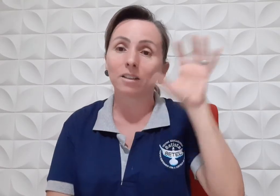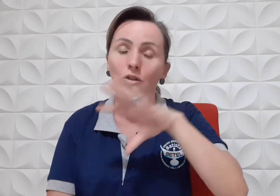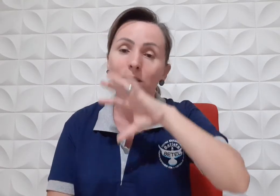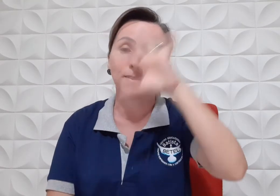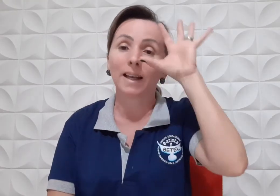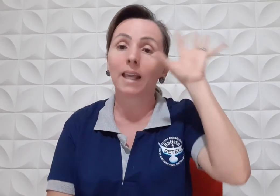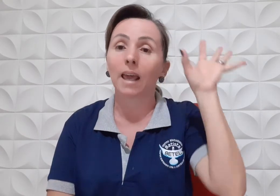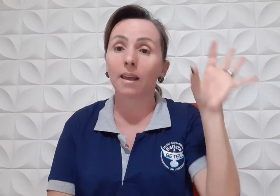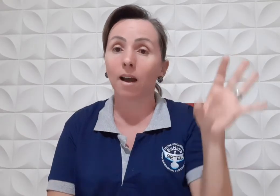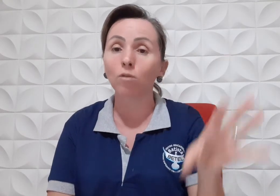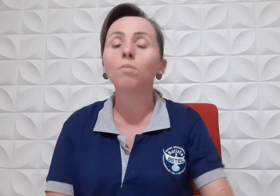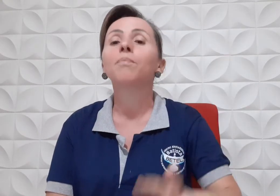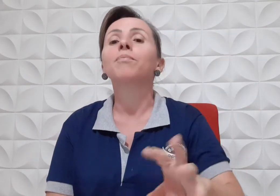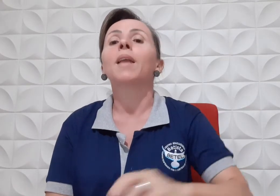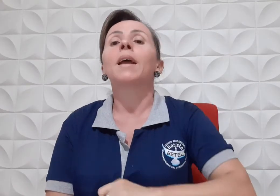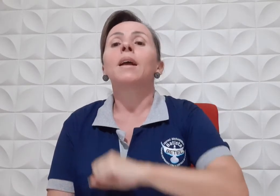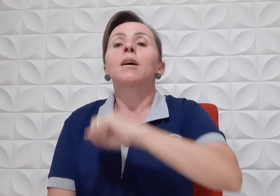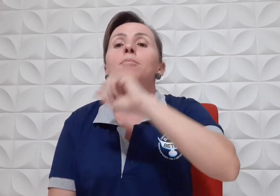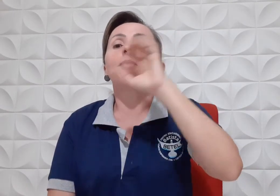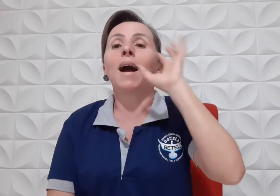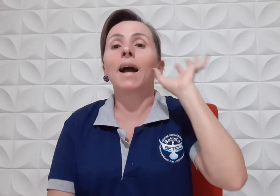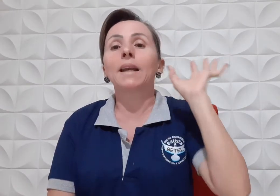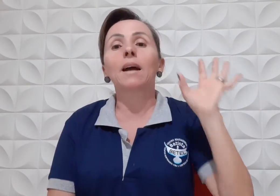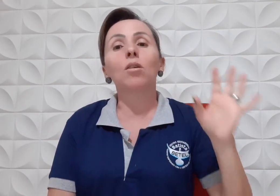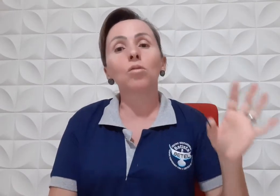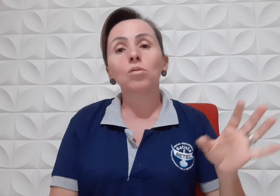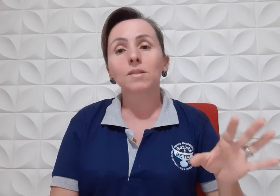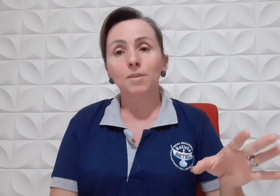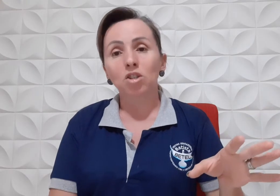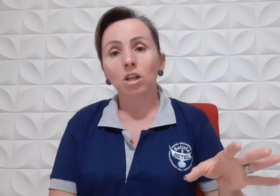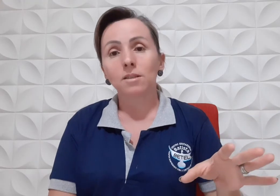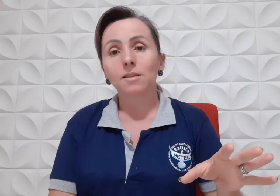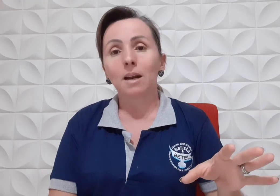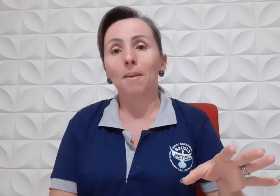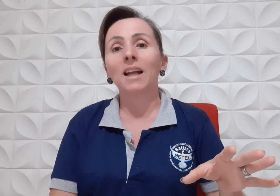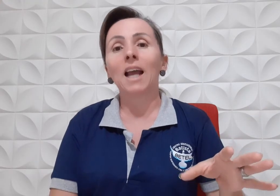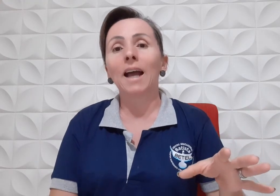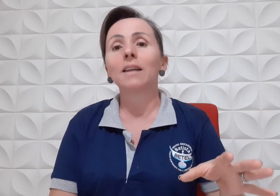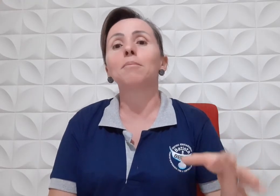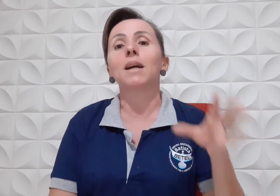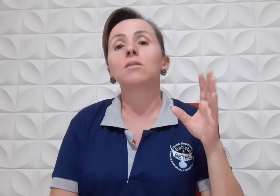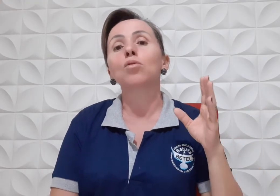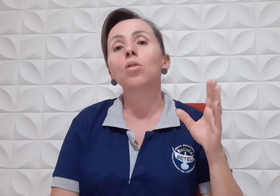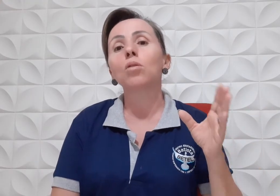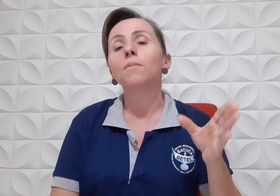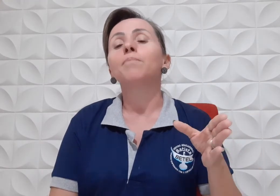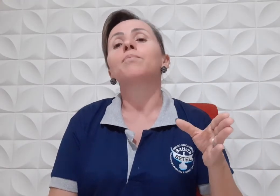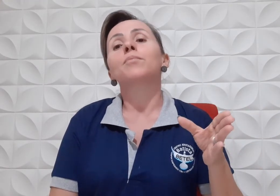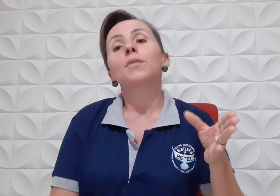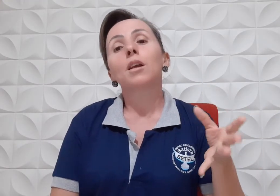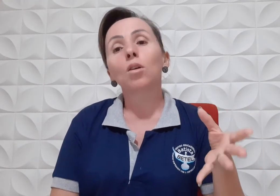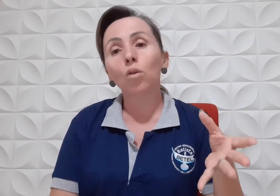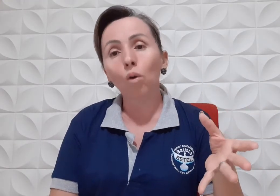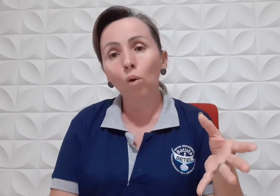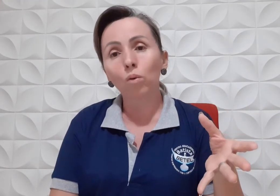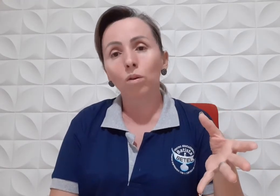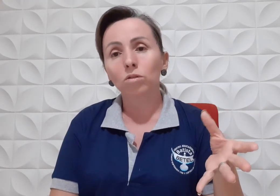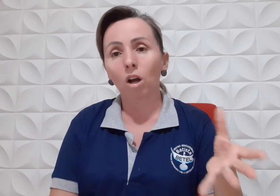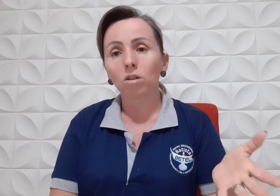maquiladoras, maqueiam para os mexicanos trabalharem, mas o lucro todo